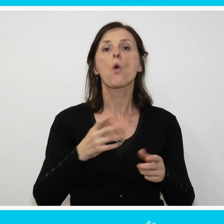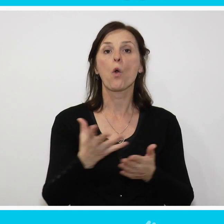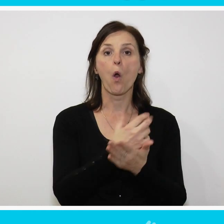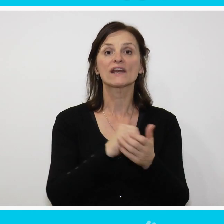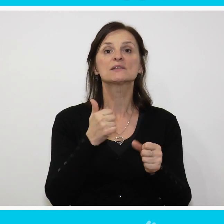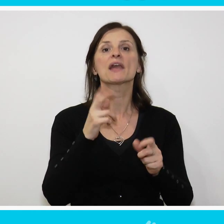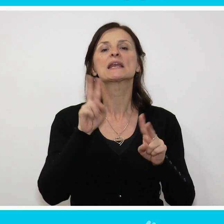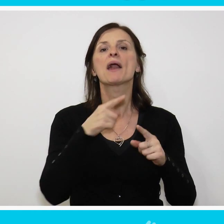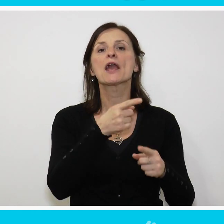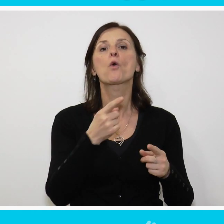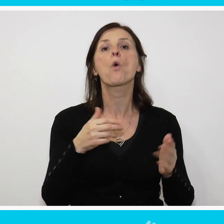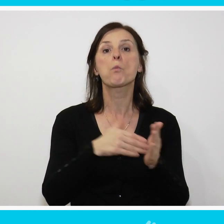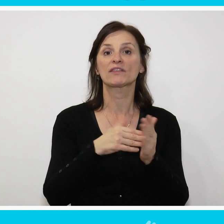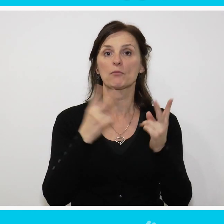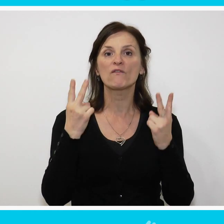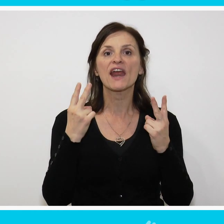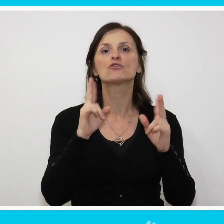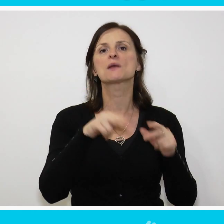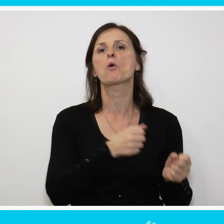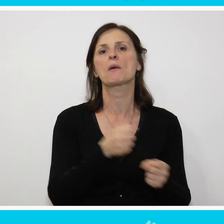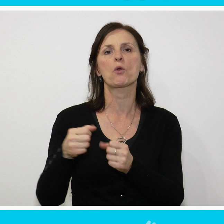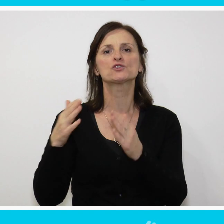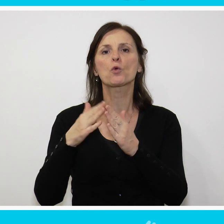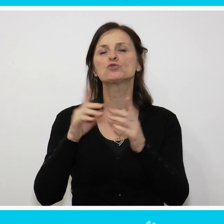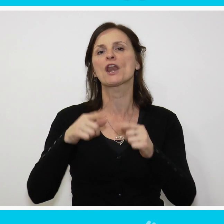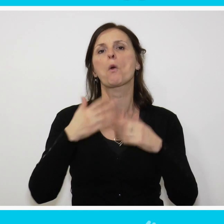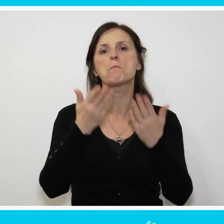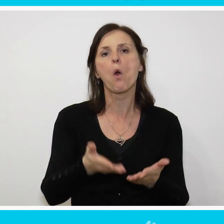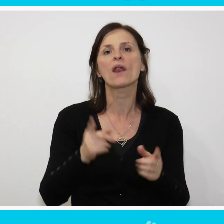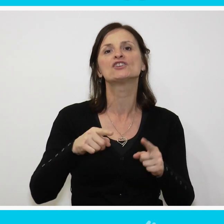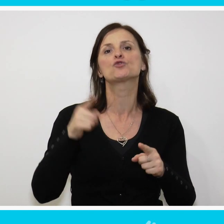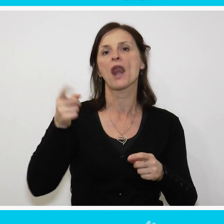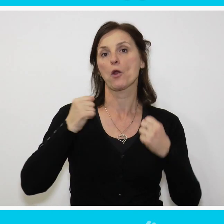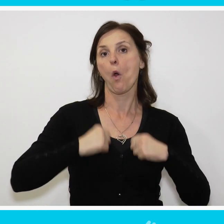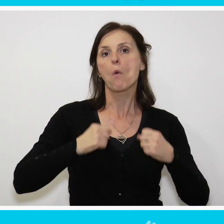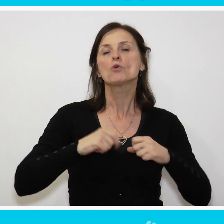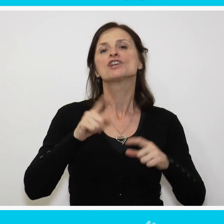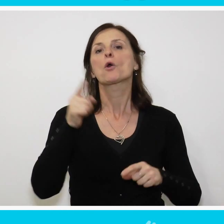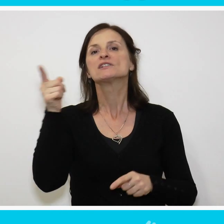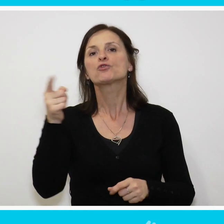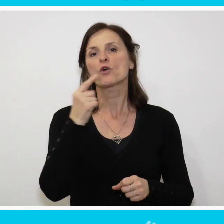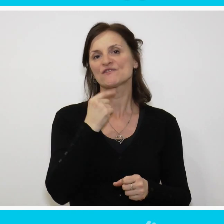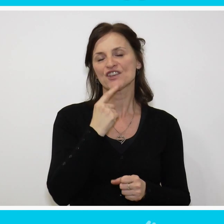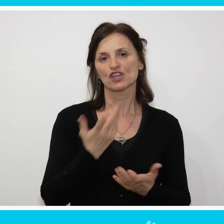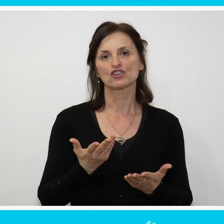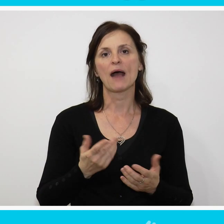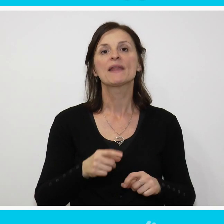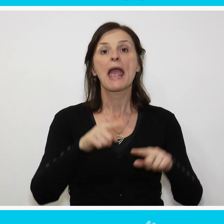prave nešto je to što ima neku upotrebnu vrijednost, da mogu da odnesu i kući, da nekome poklone, da će to stvarno neko nositi, da se to nekome